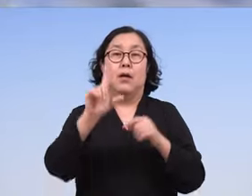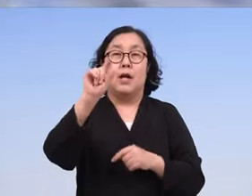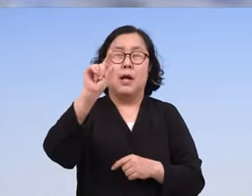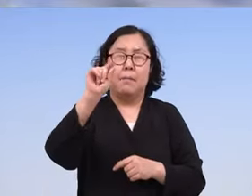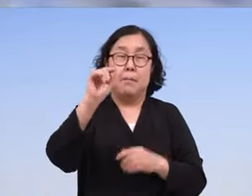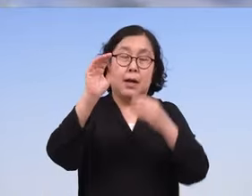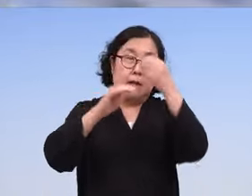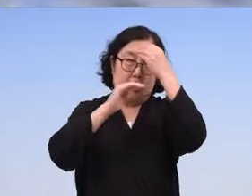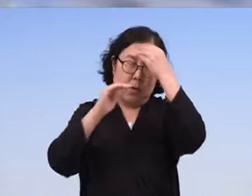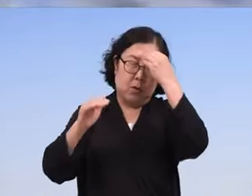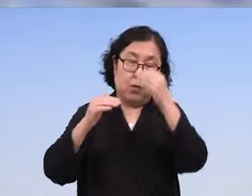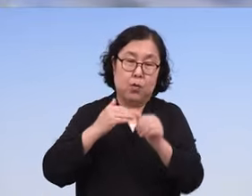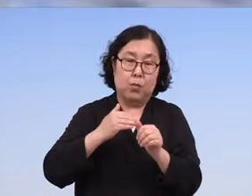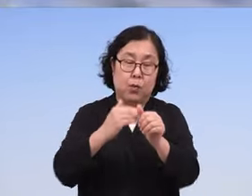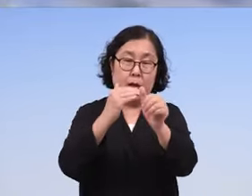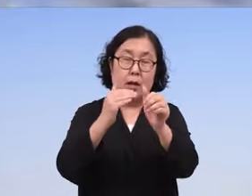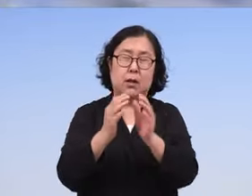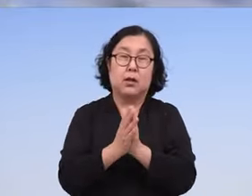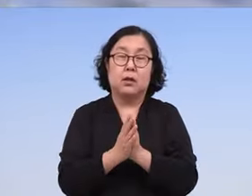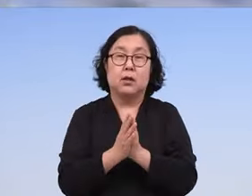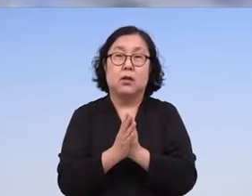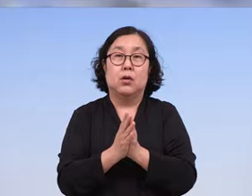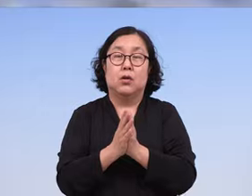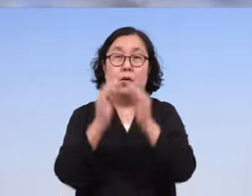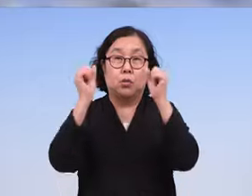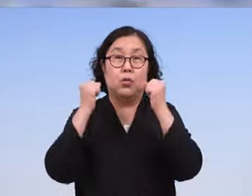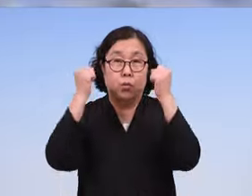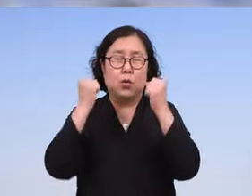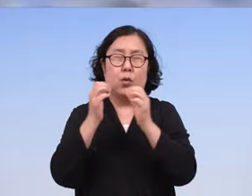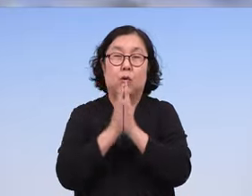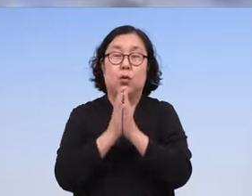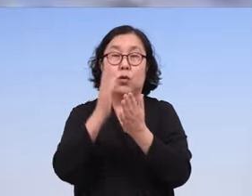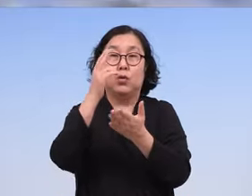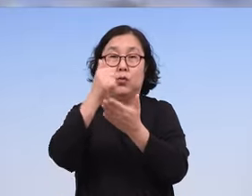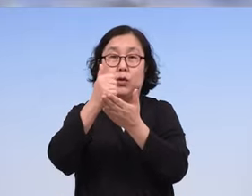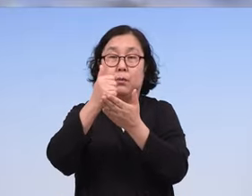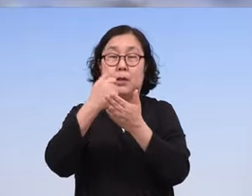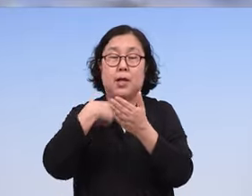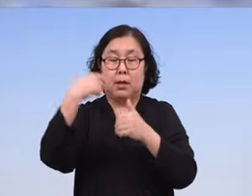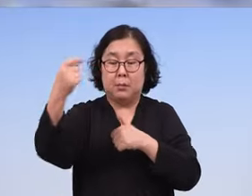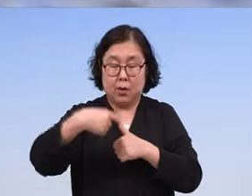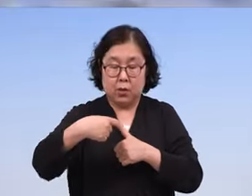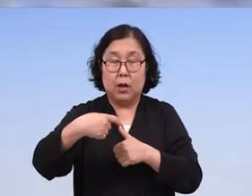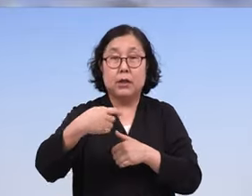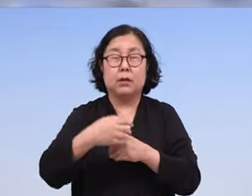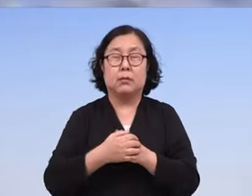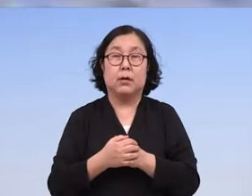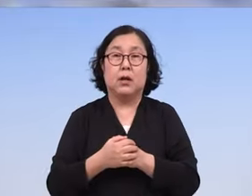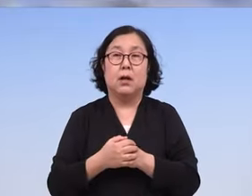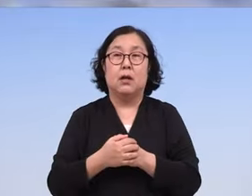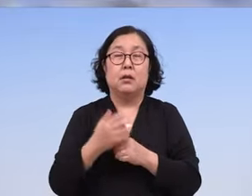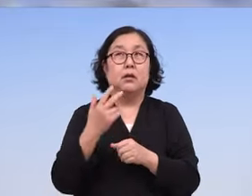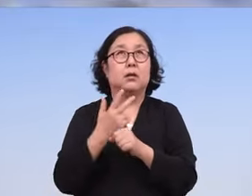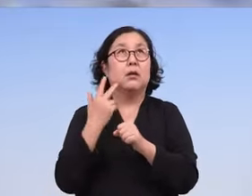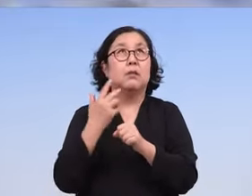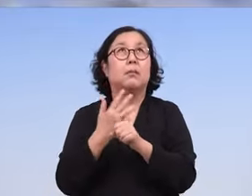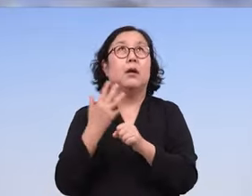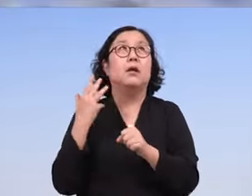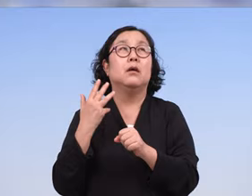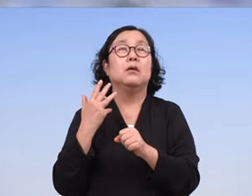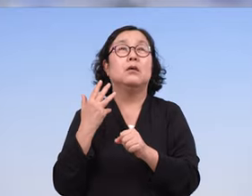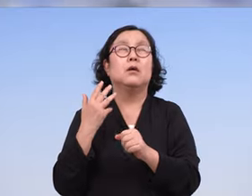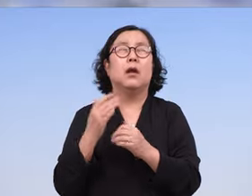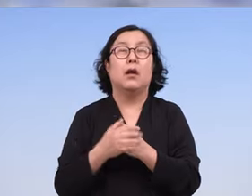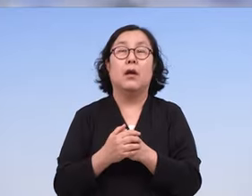사실 여러분 1만 성도 파송 운동 그거 그 주님께 받은 오다 아닙니까? 한 7,